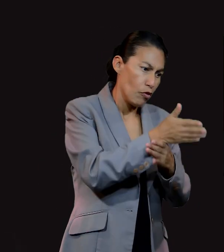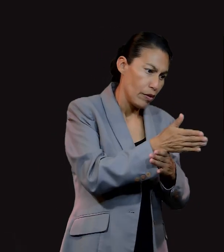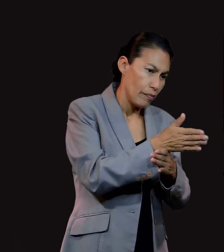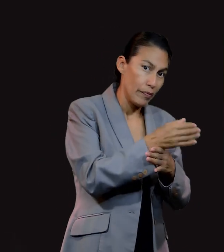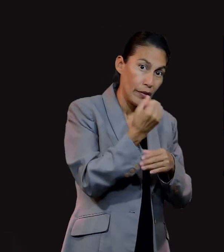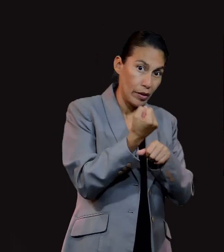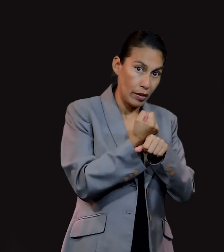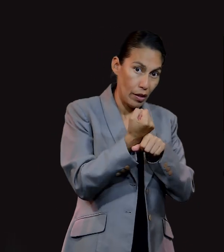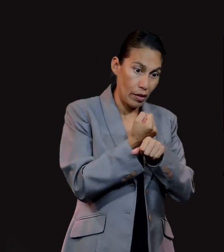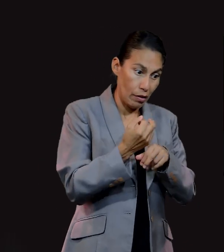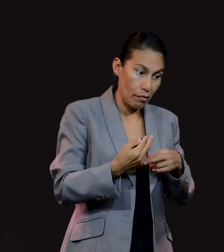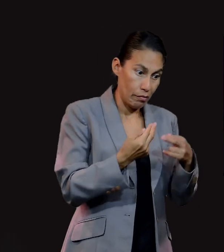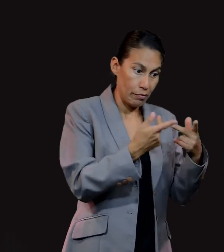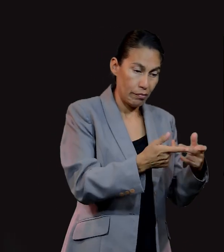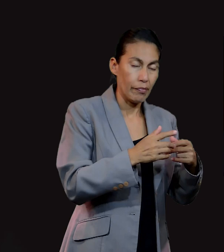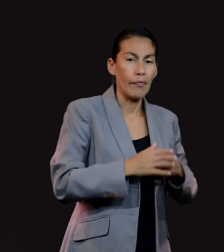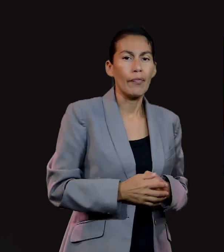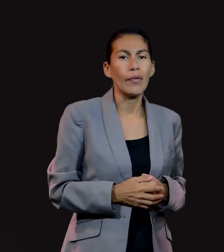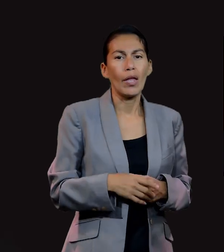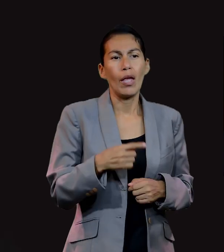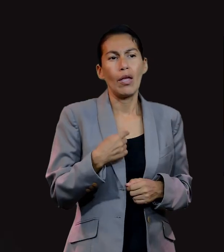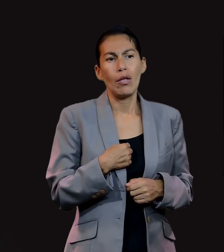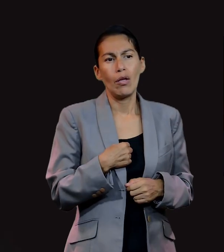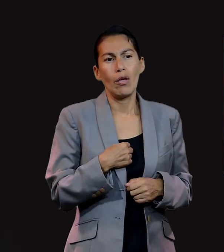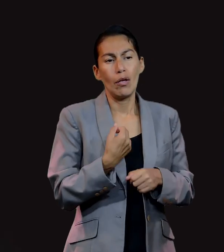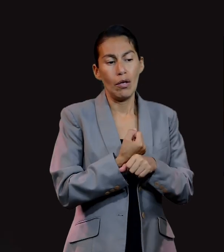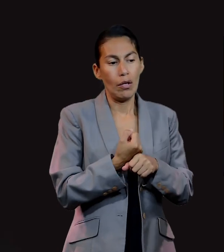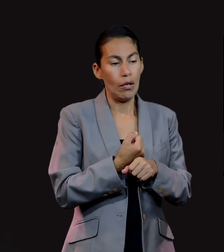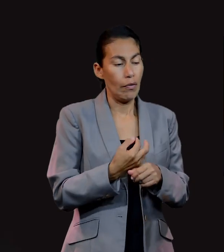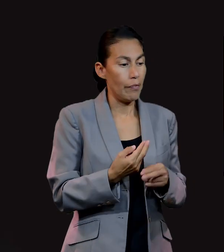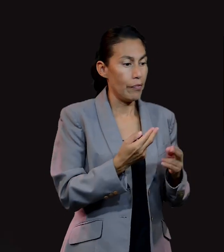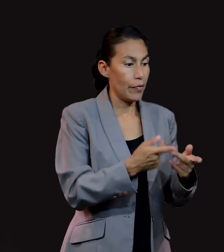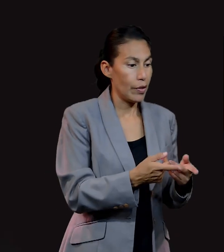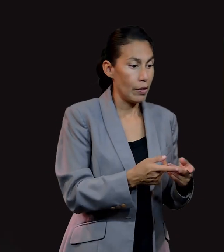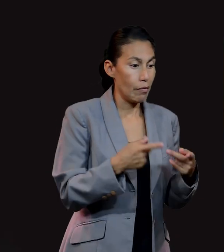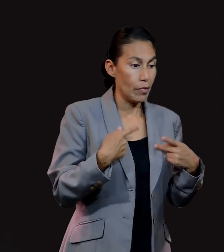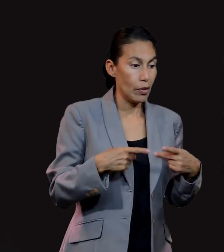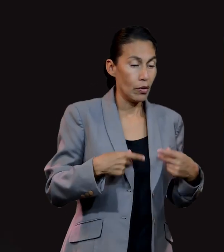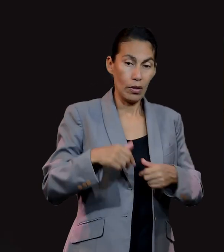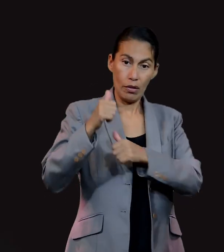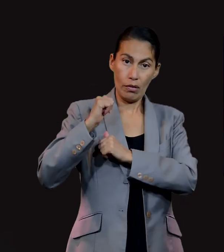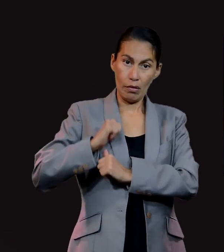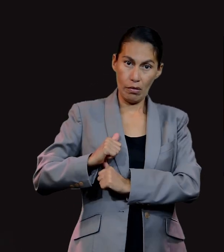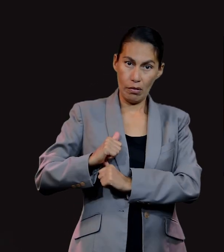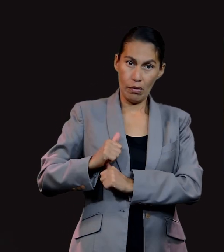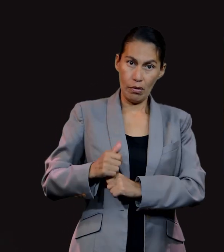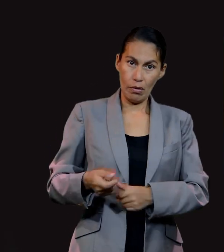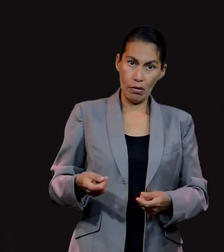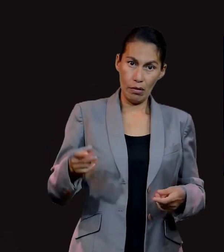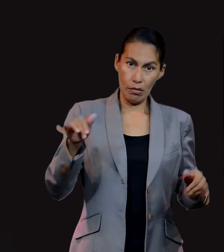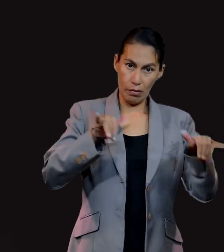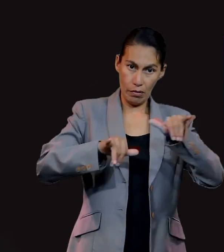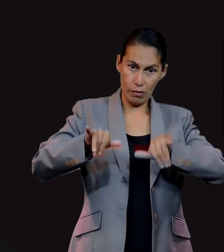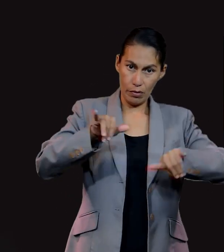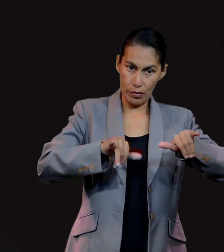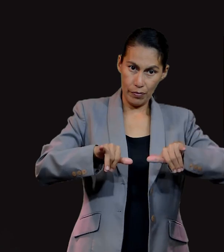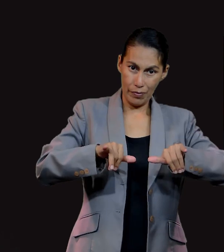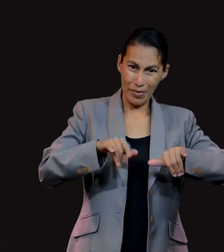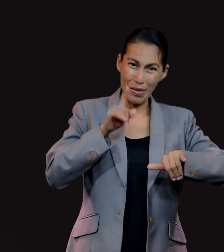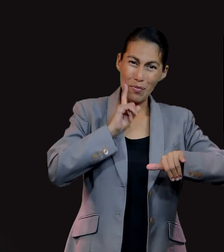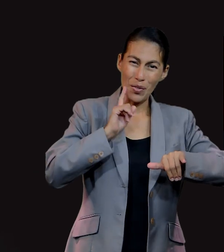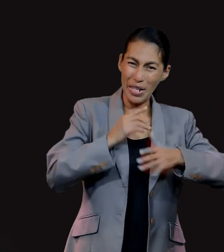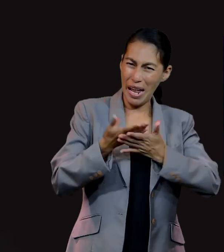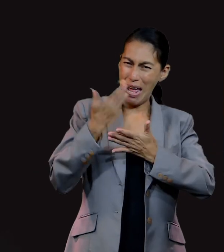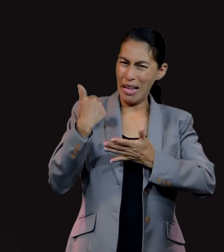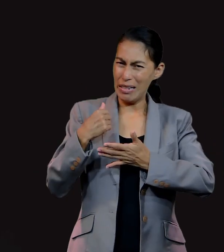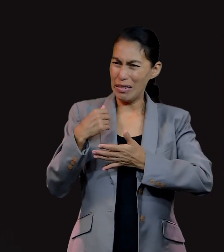fui al hospital a donar sangre y entonces cuando iba a donar sangre la encargada